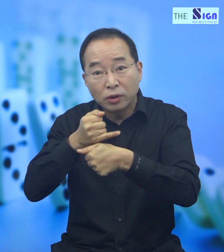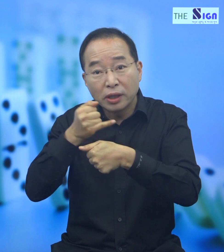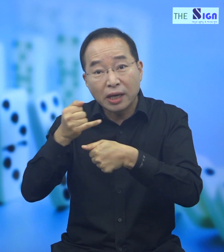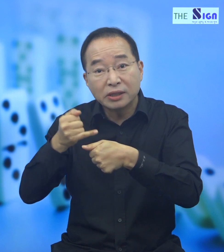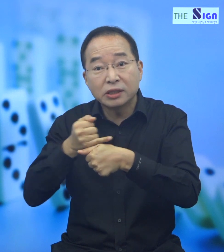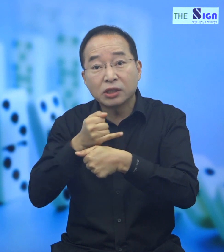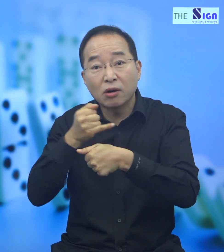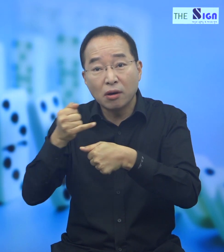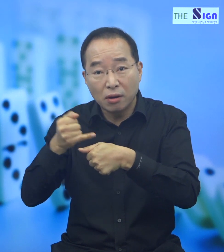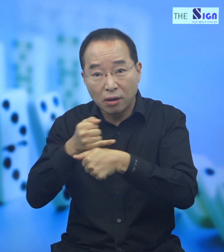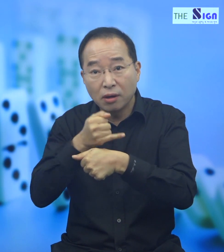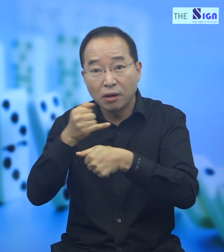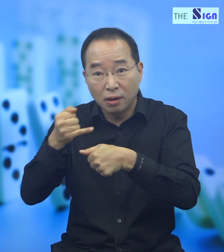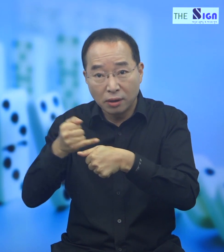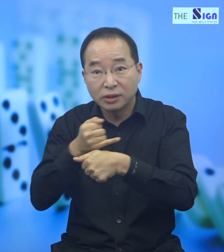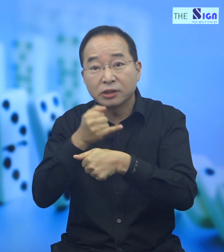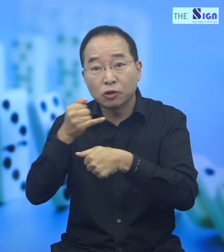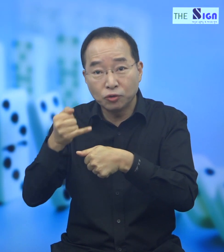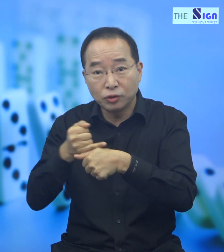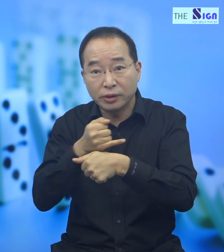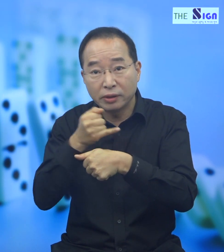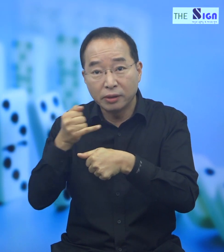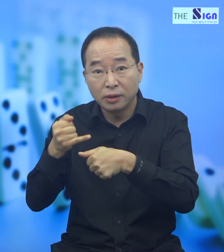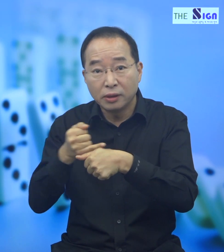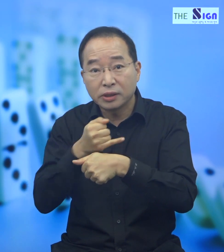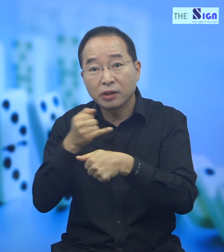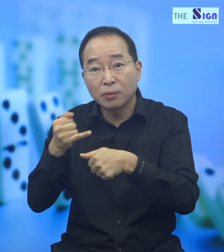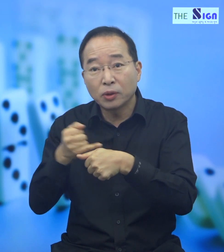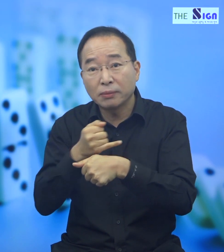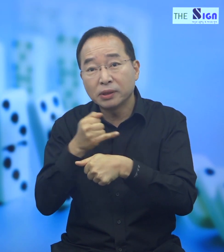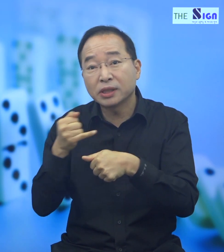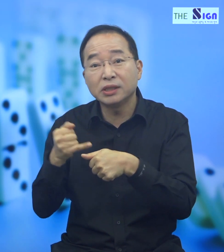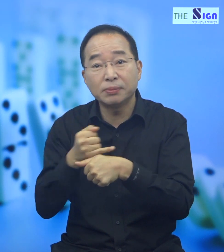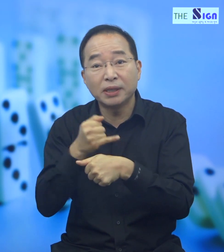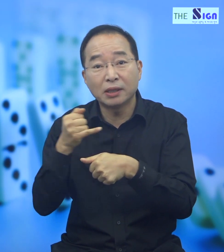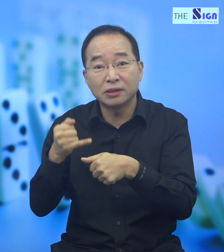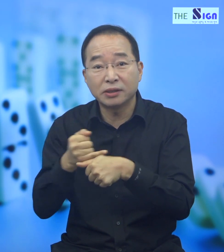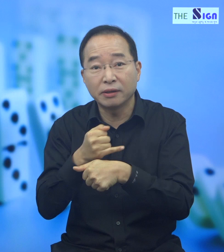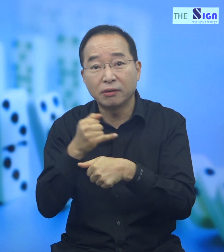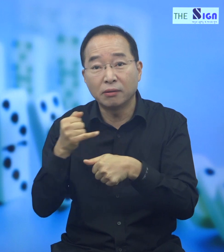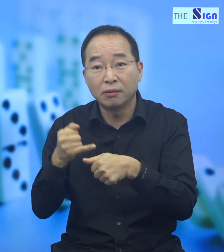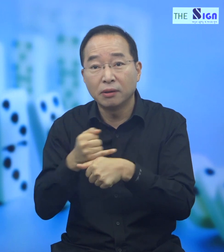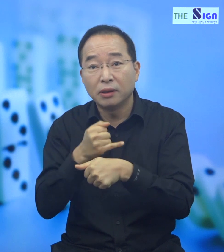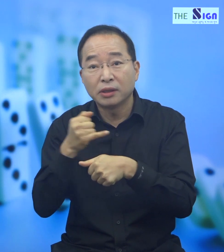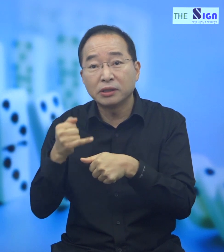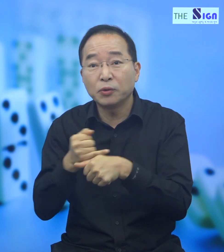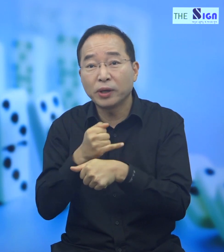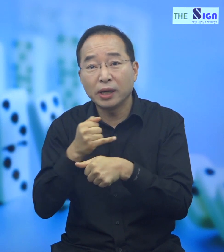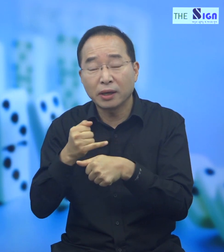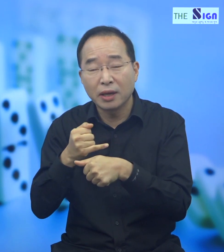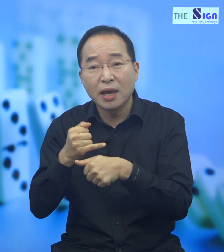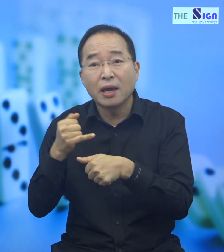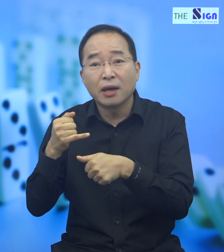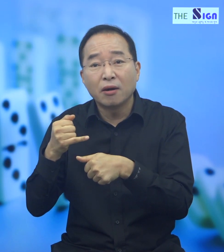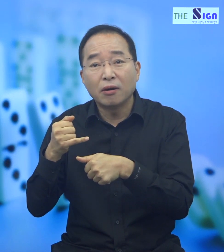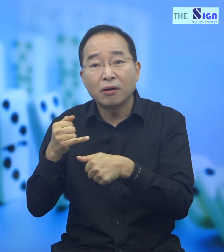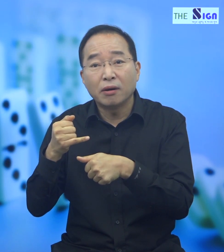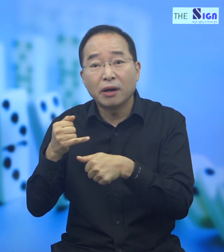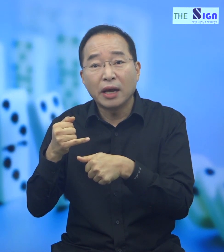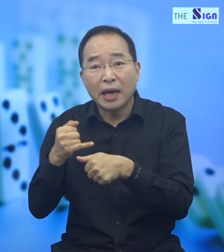약간 스쳐주는 거예요. 자, 이게 뭐냐면 스킨십 한다는 뜻이에요. 그래서 요게